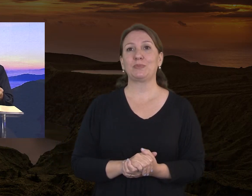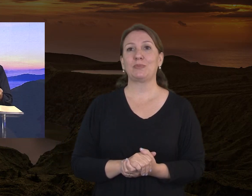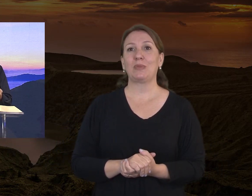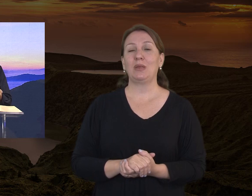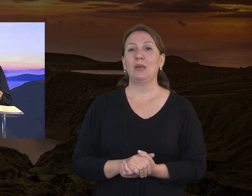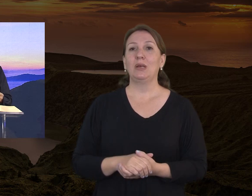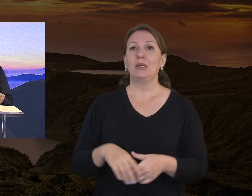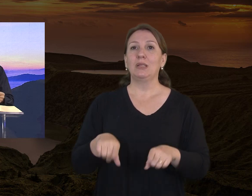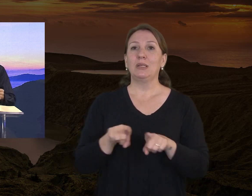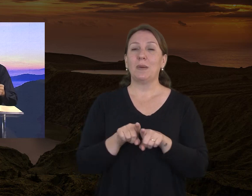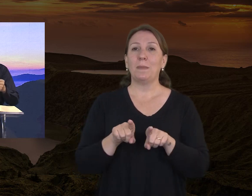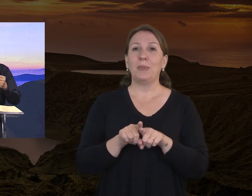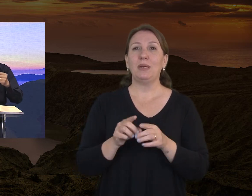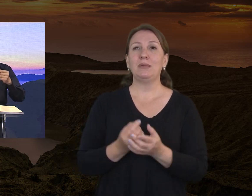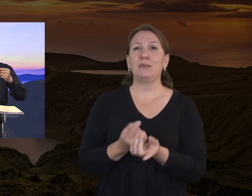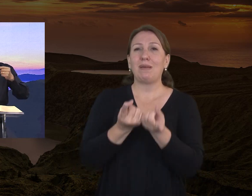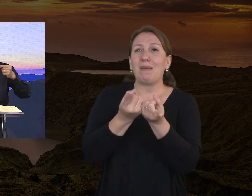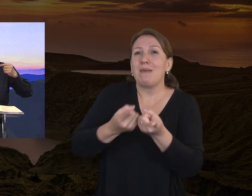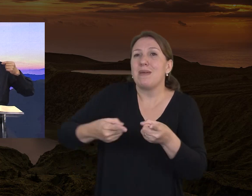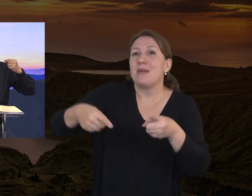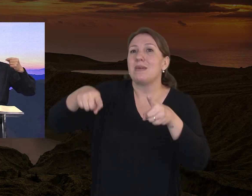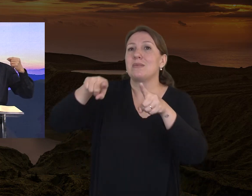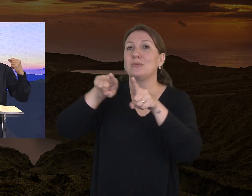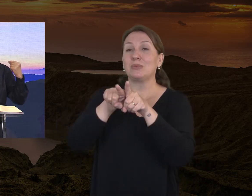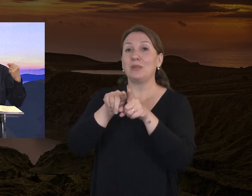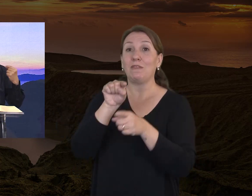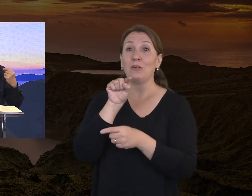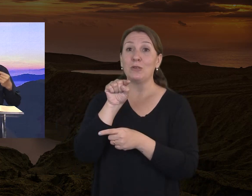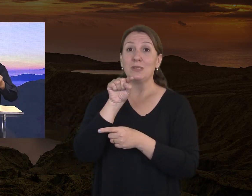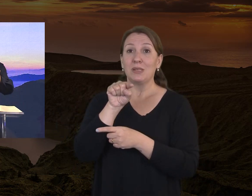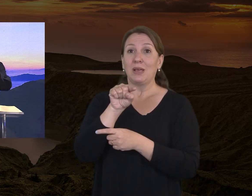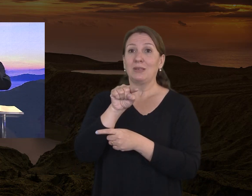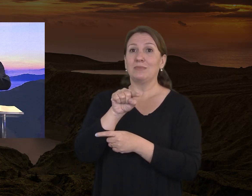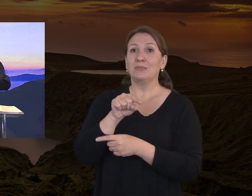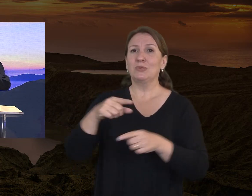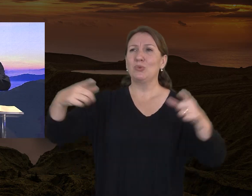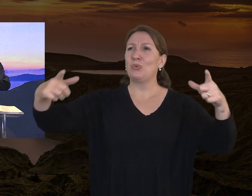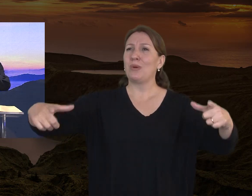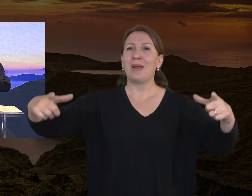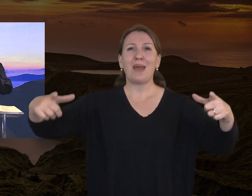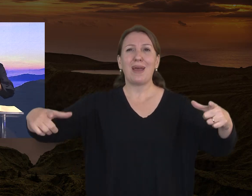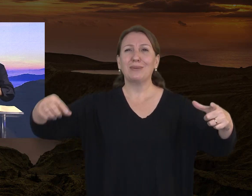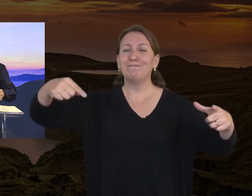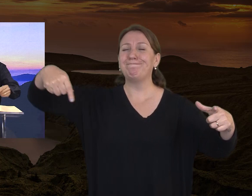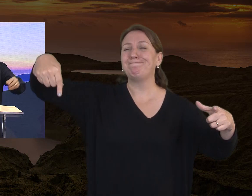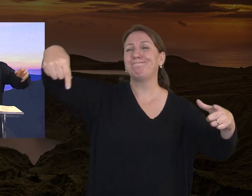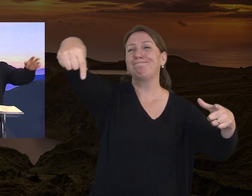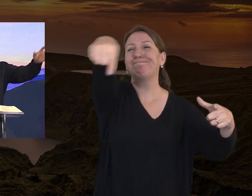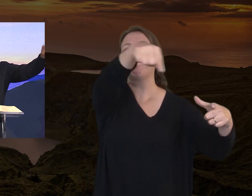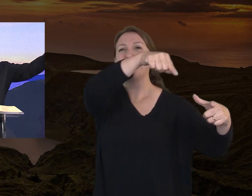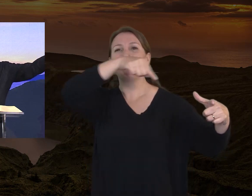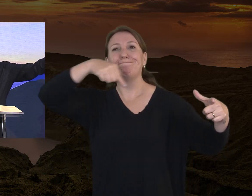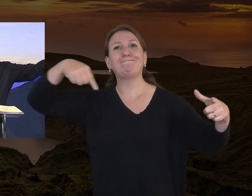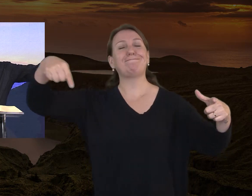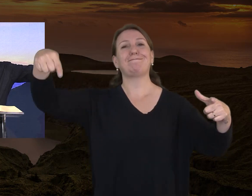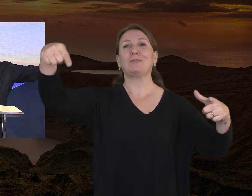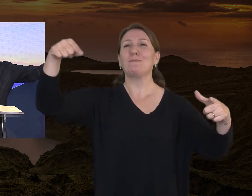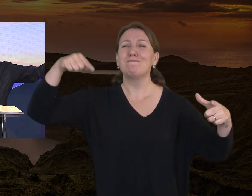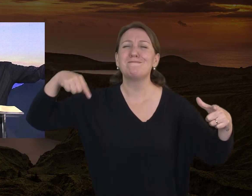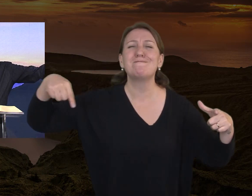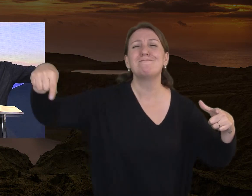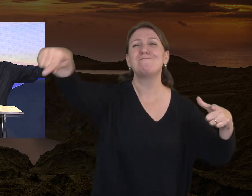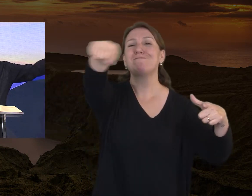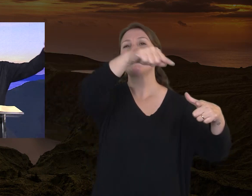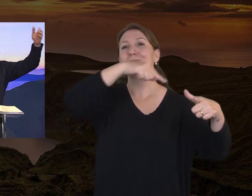reconciliando com Deus, introduzir você no Santo dos Santos. Cristo, quando morreu